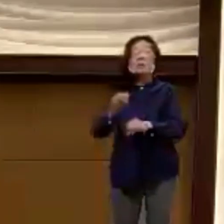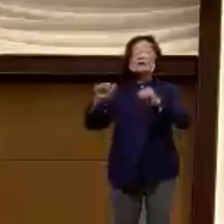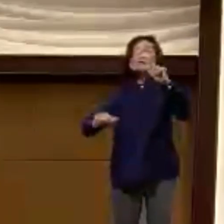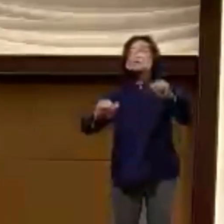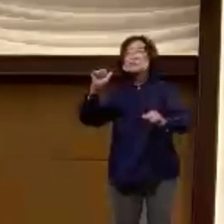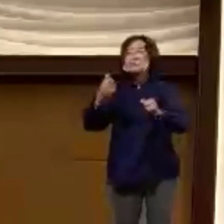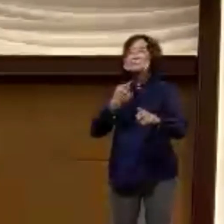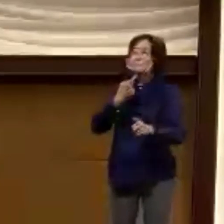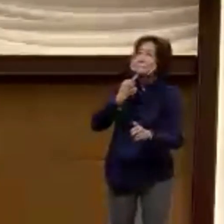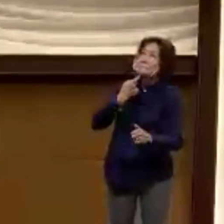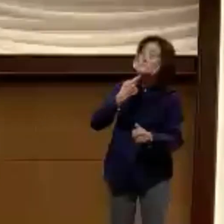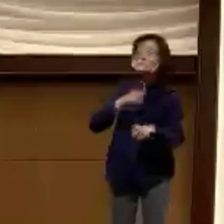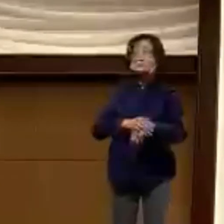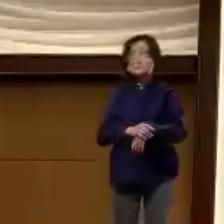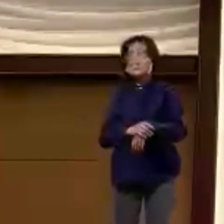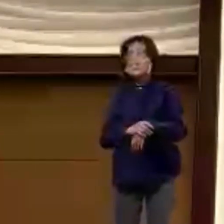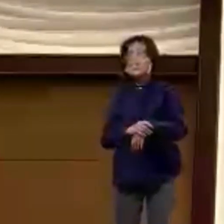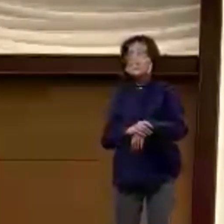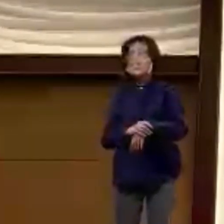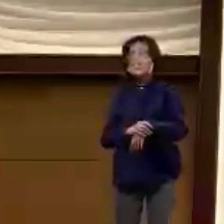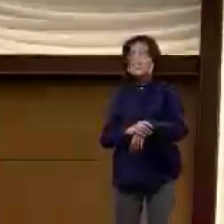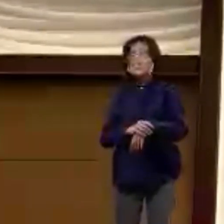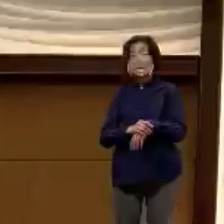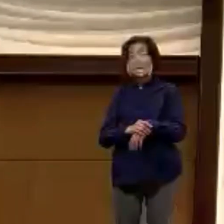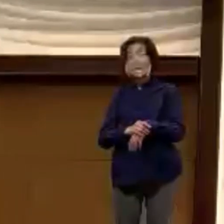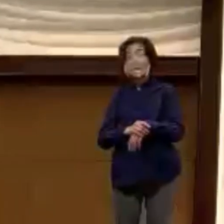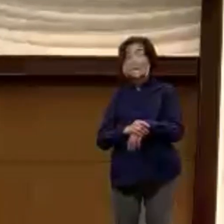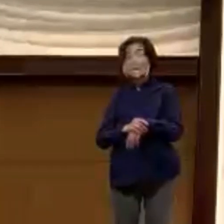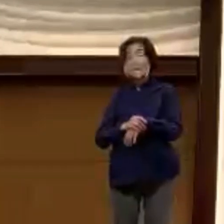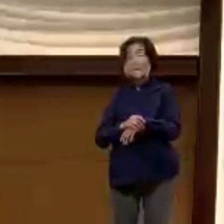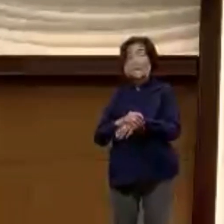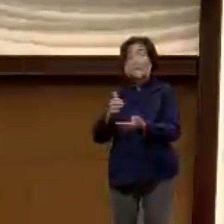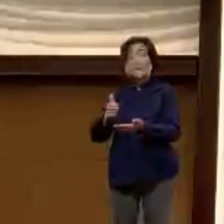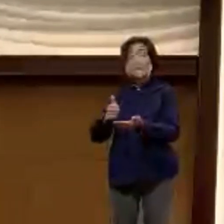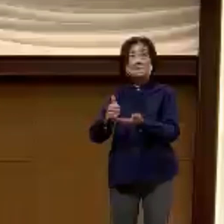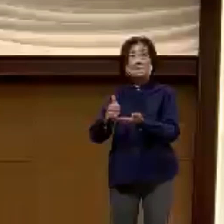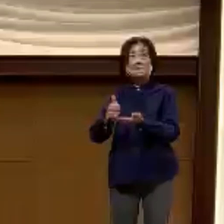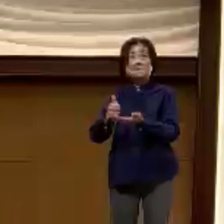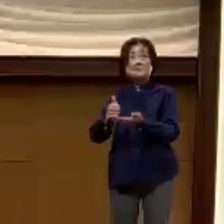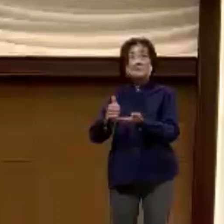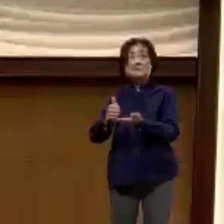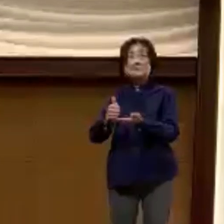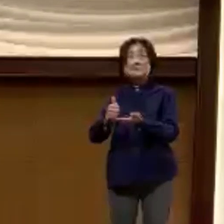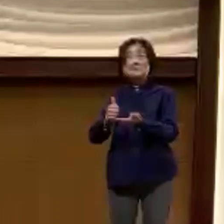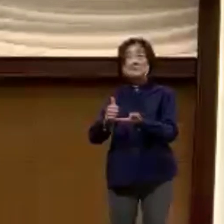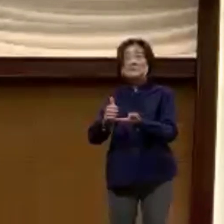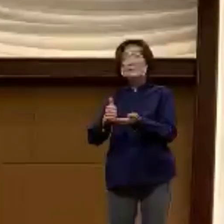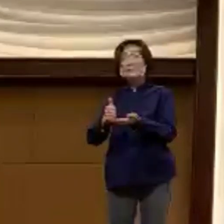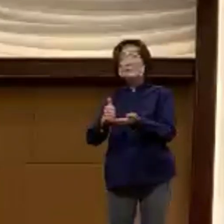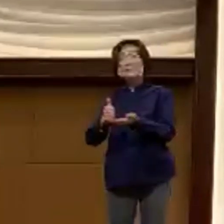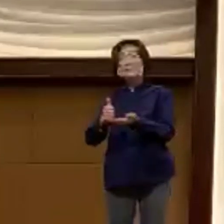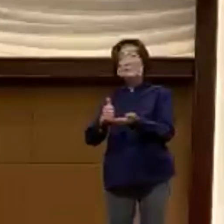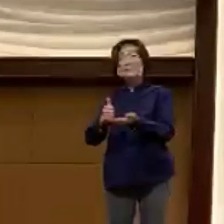されていきます。あのニメラーの有名な文章を持ち出すまでもなく、